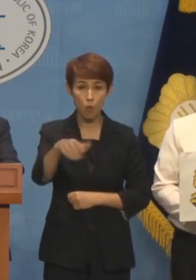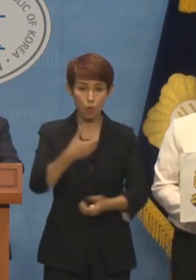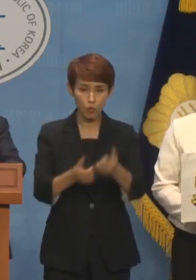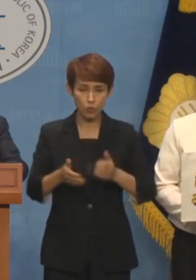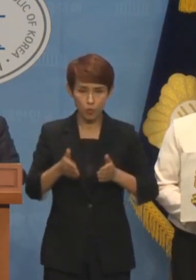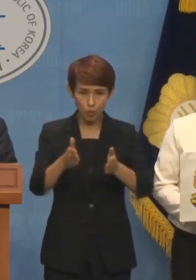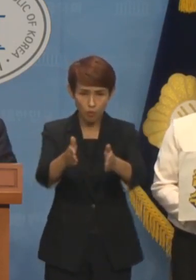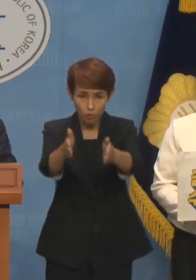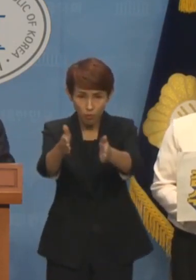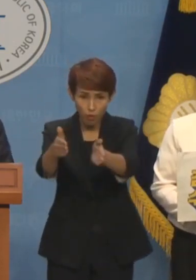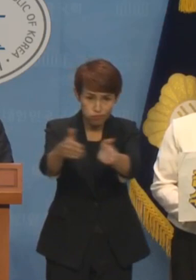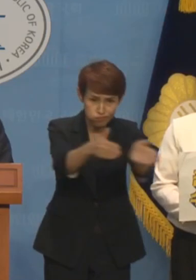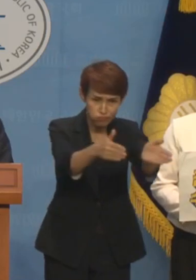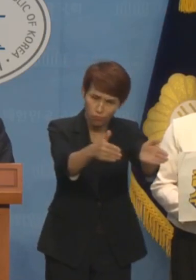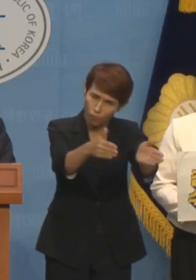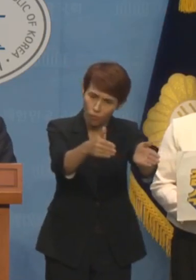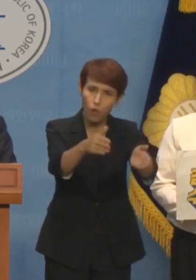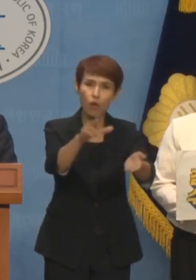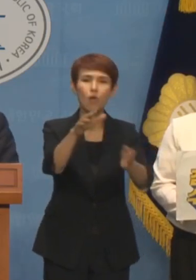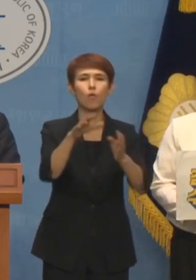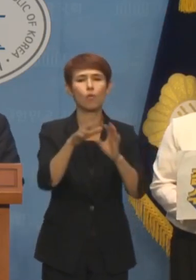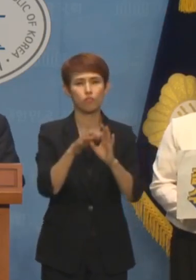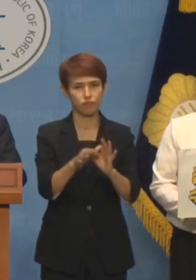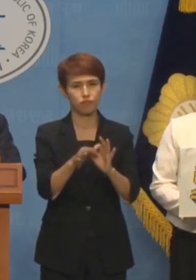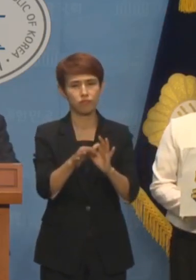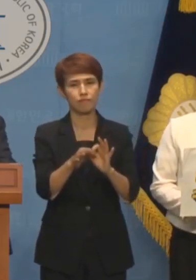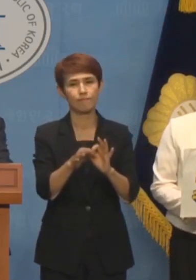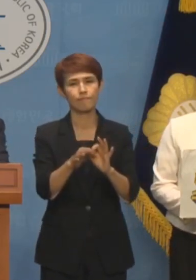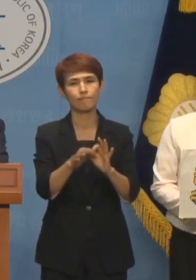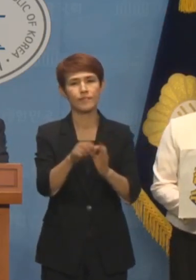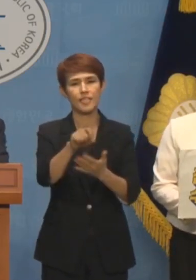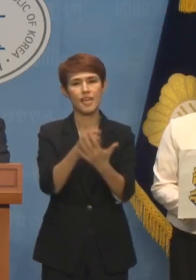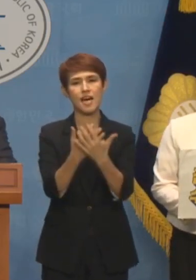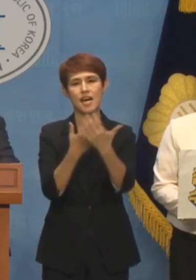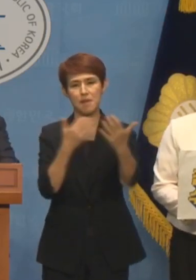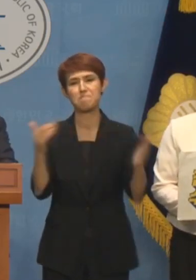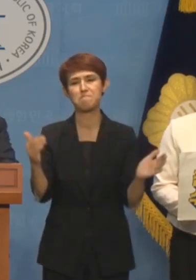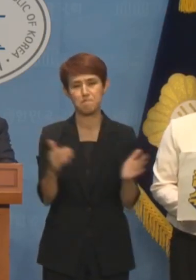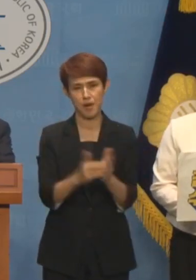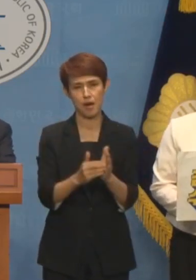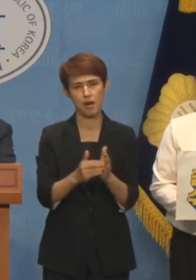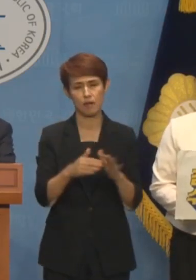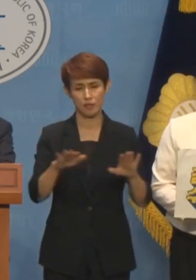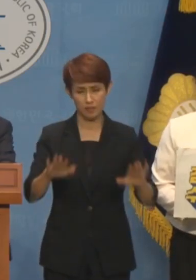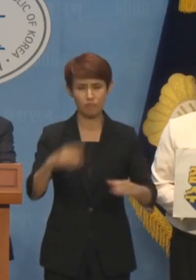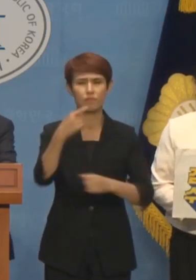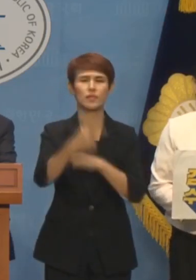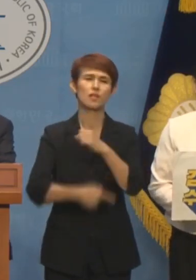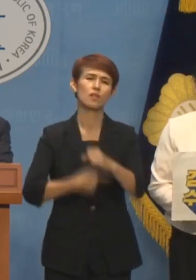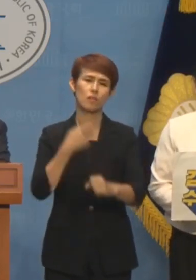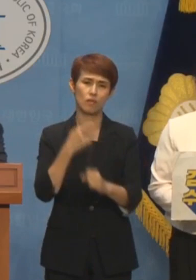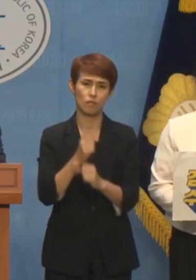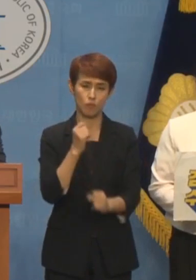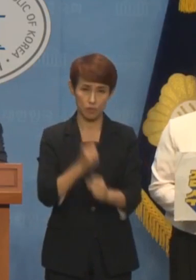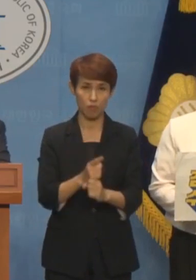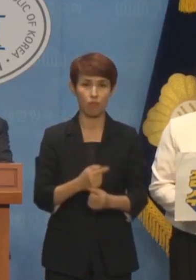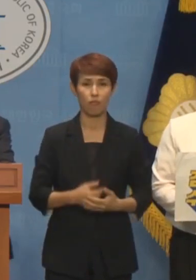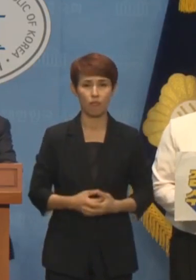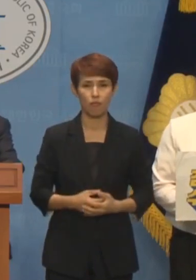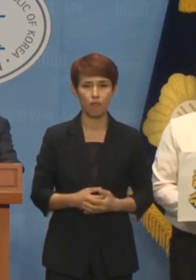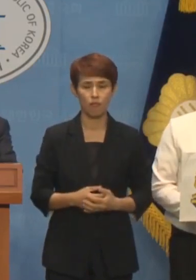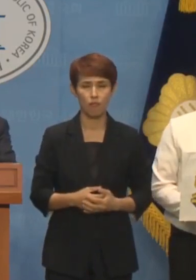관련된 기자회견을 진행했고 그리고 이렇게 1년이 지난 지금도